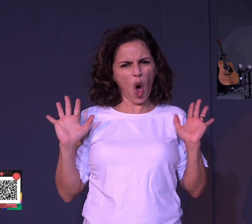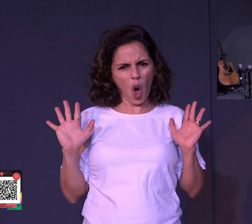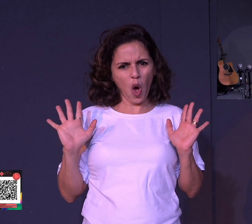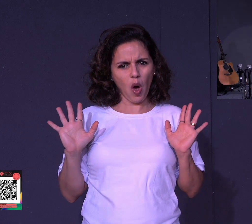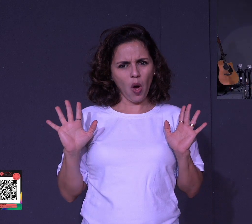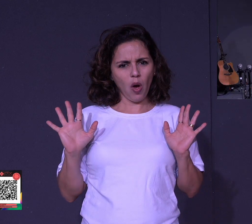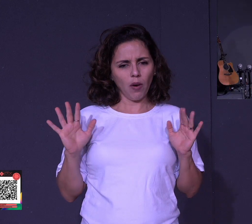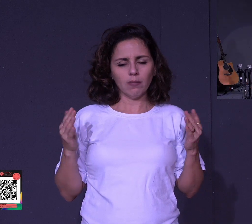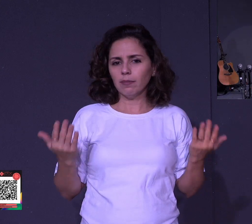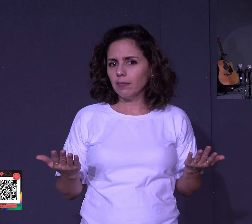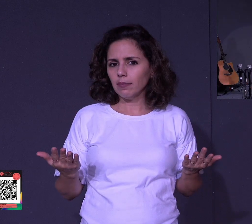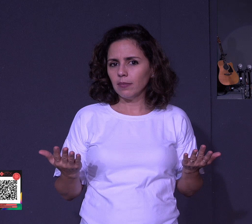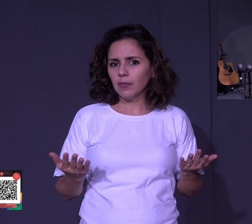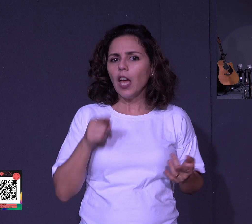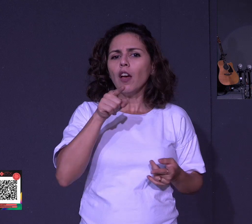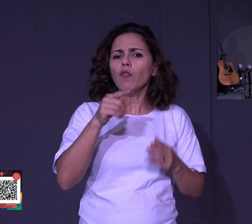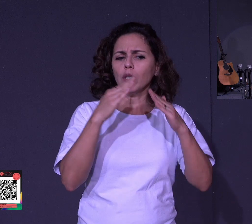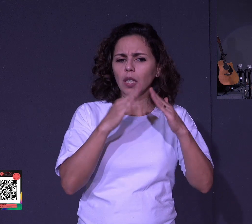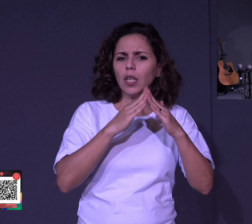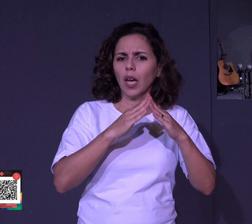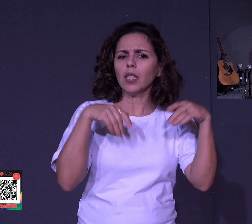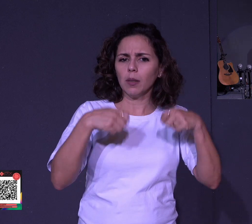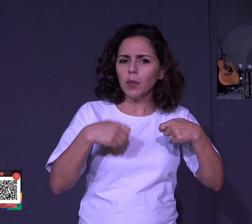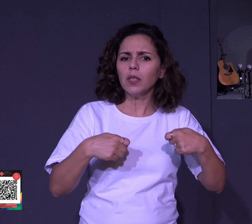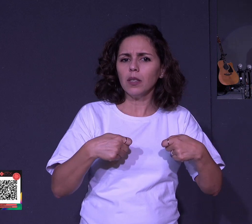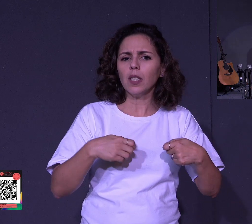a palavra de Deus.